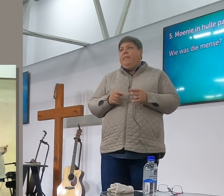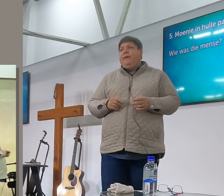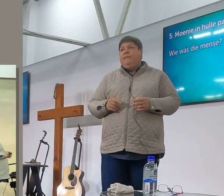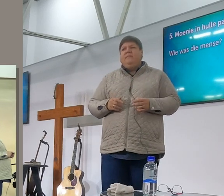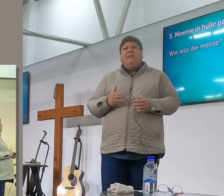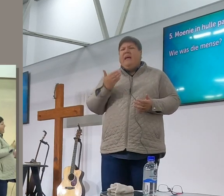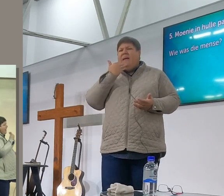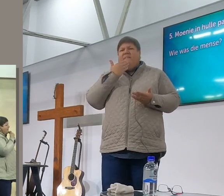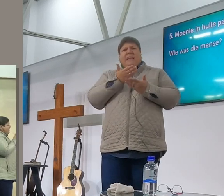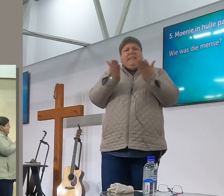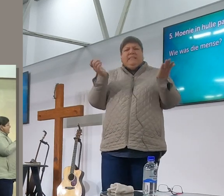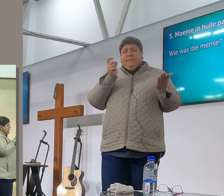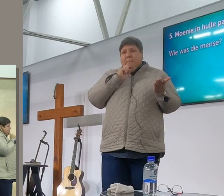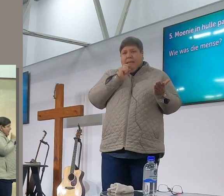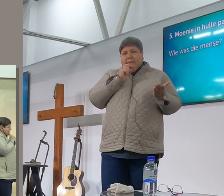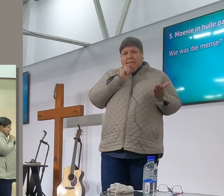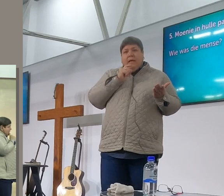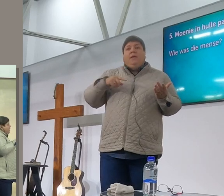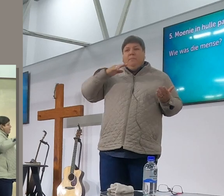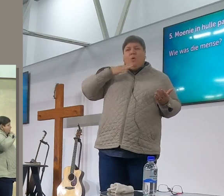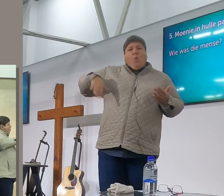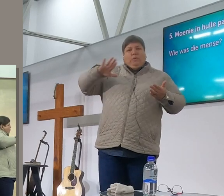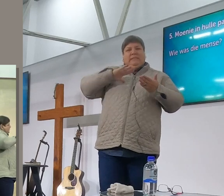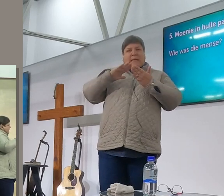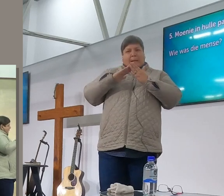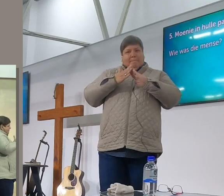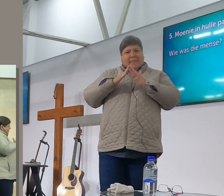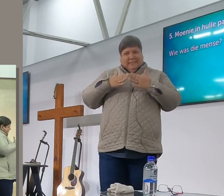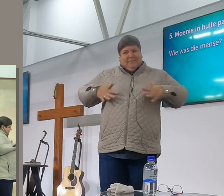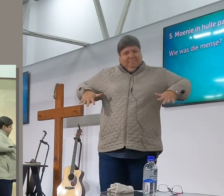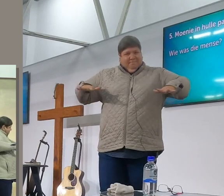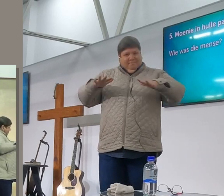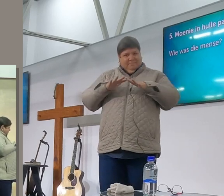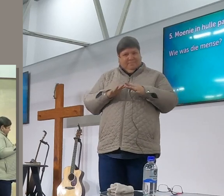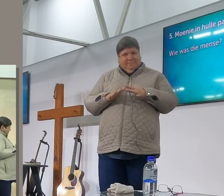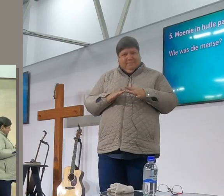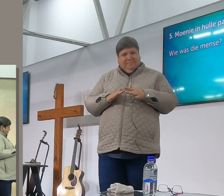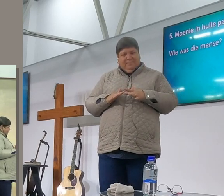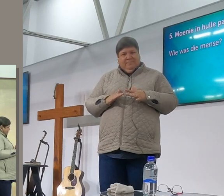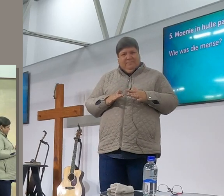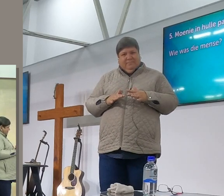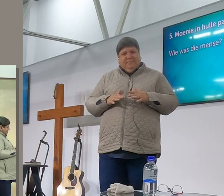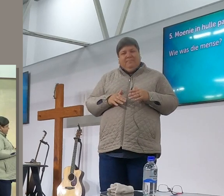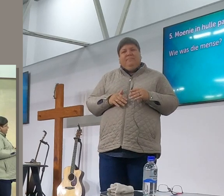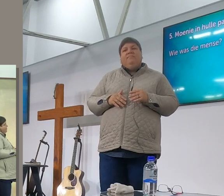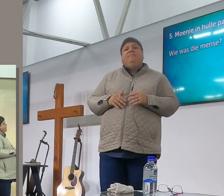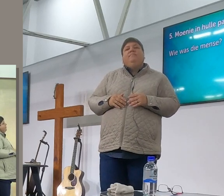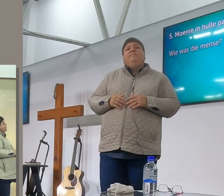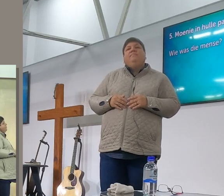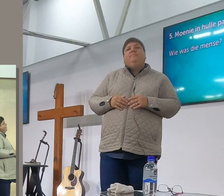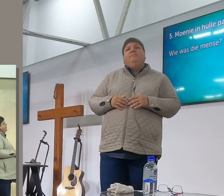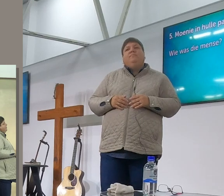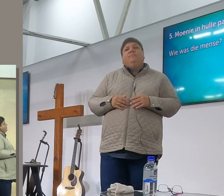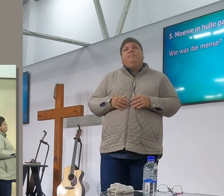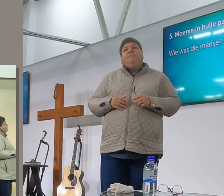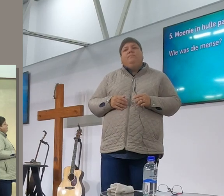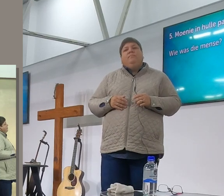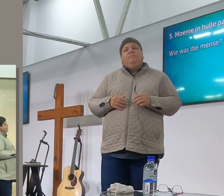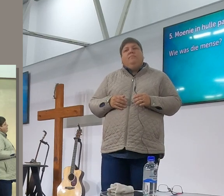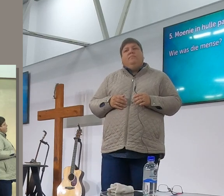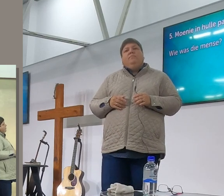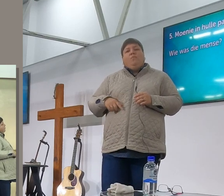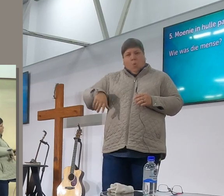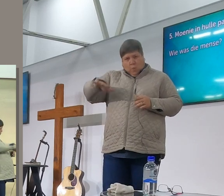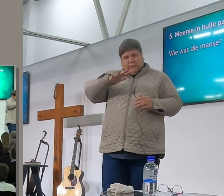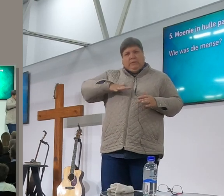gepraat oor wie is hierdie mense. Stem julle saam, dit was die gemeenskap, het ek julle oortuig daarvan? Wie is die gemeenskap in hierdie konteks? Dit is? Almal moet net sê,